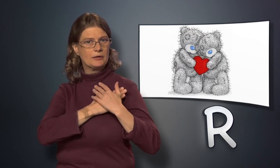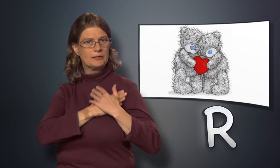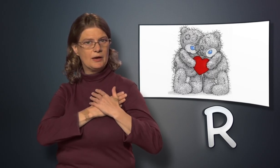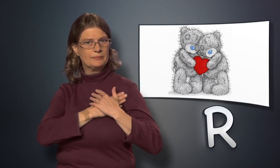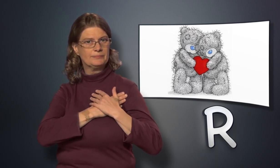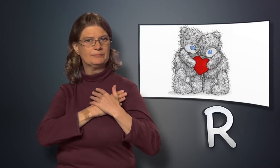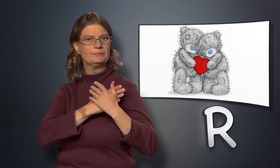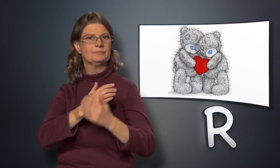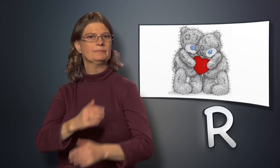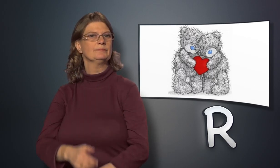Rakas.